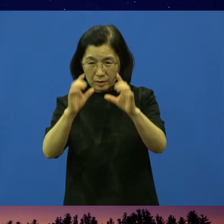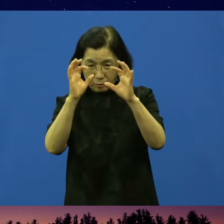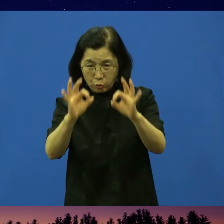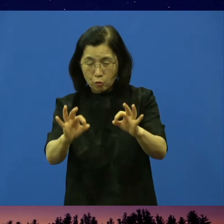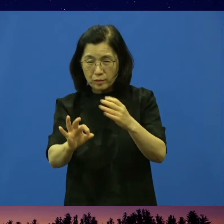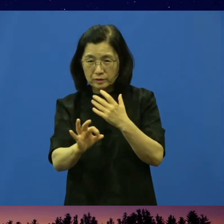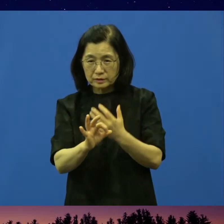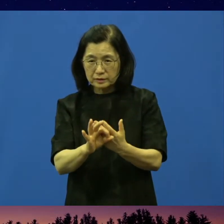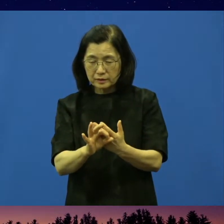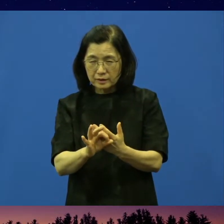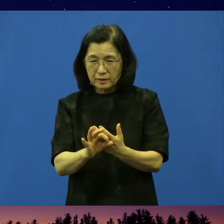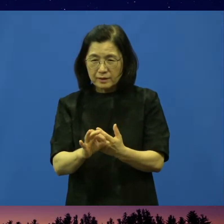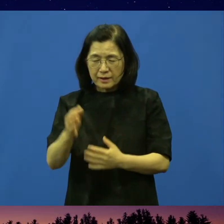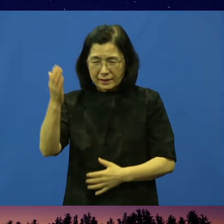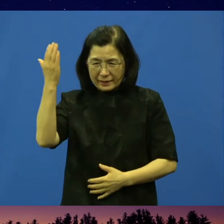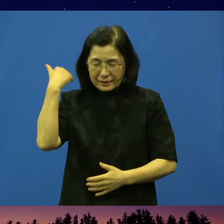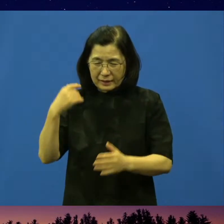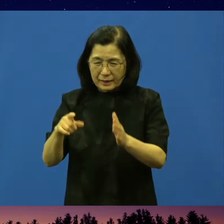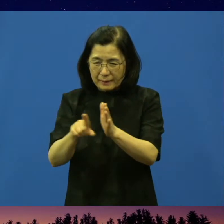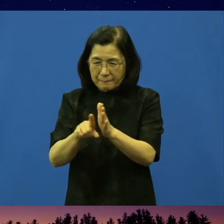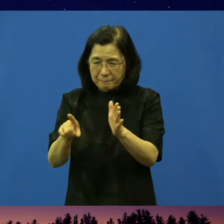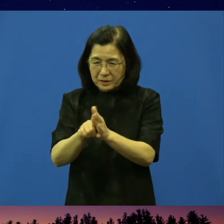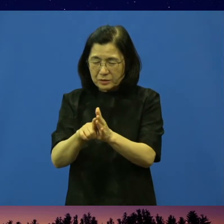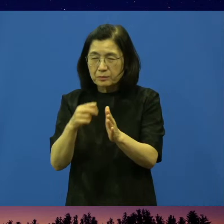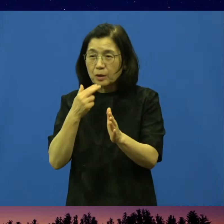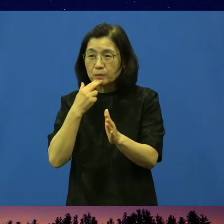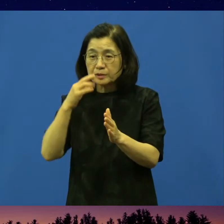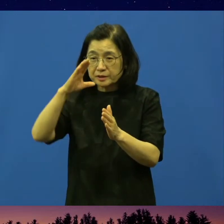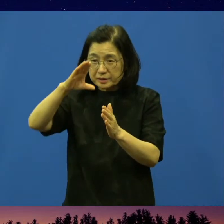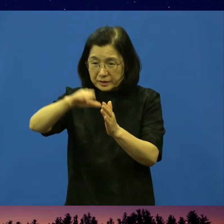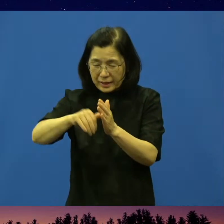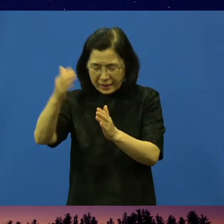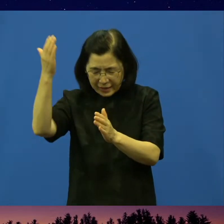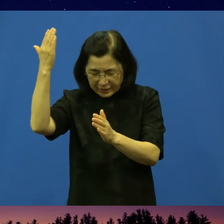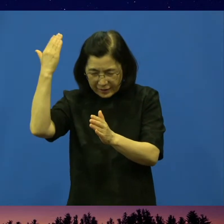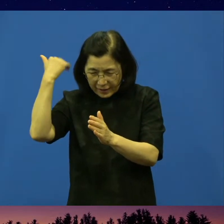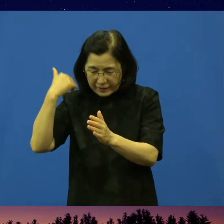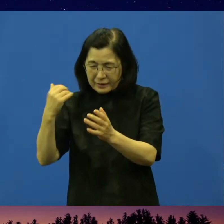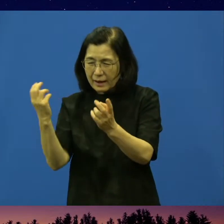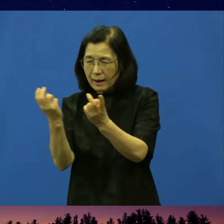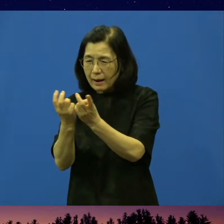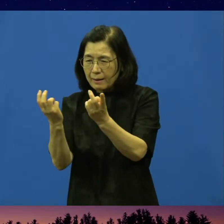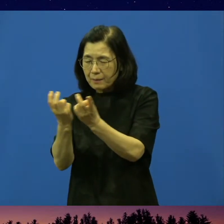그래서 애굽이 상징하는 건 뭐냐? 손쉬운 대안을 찾는 것입니다.